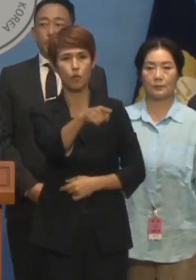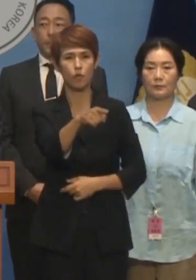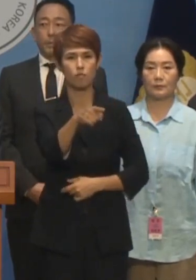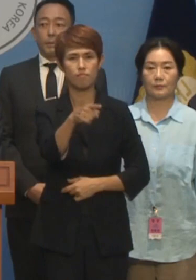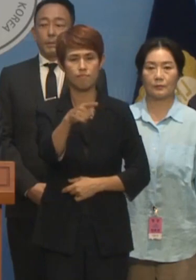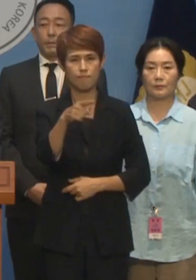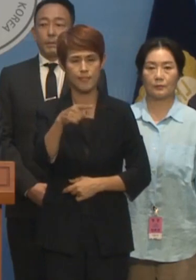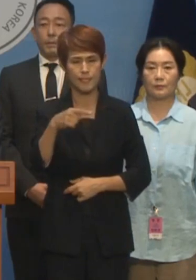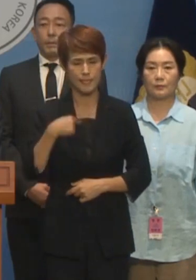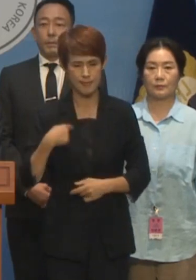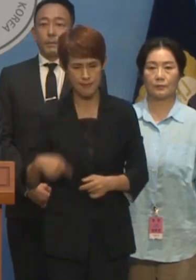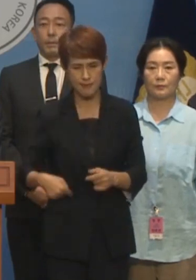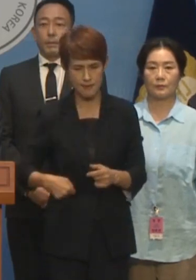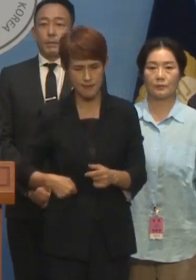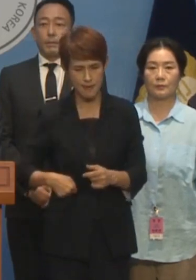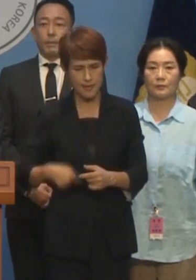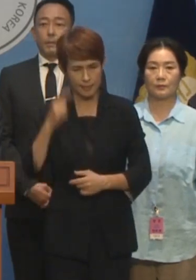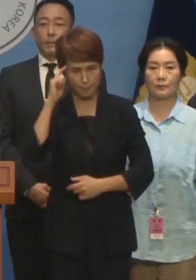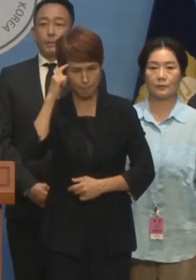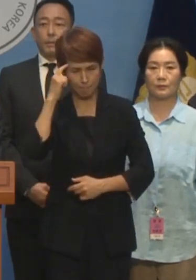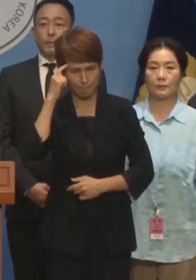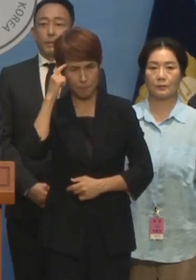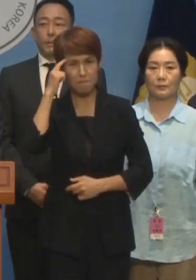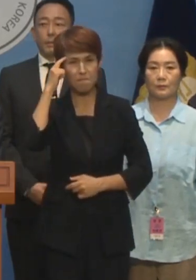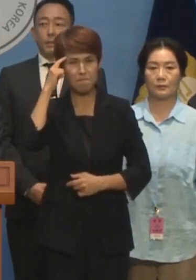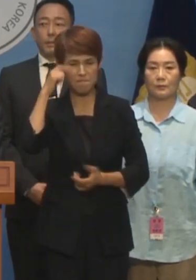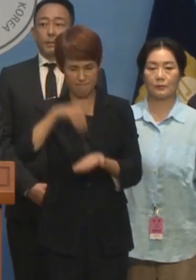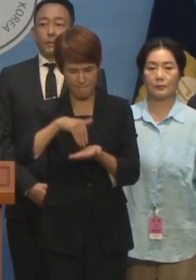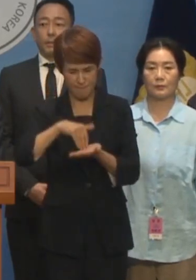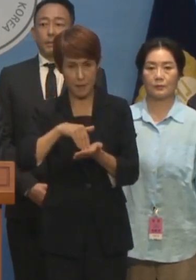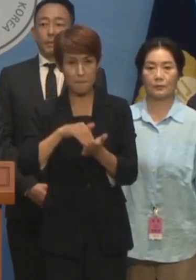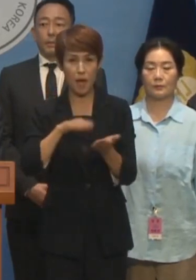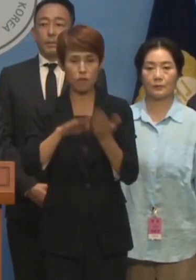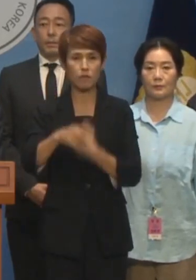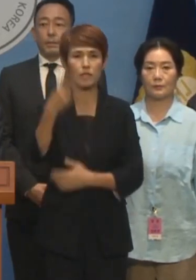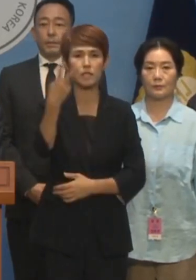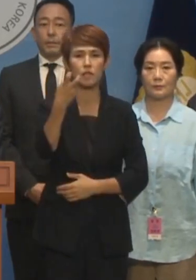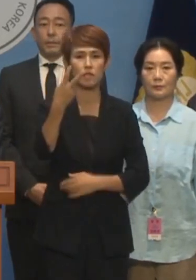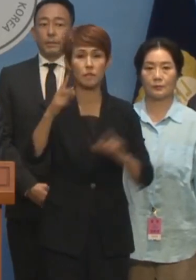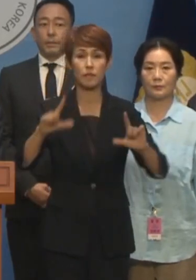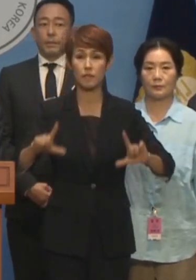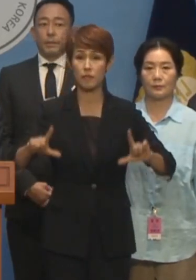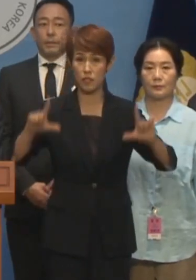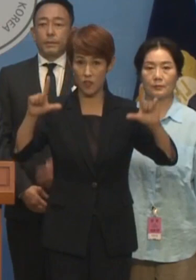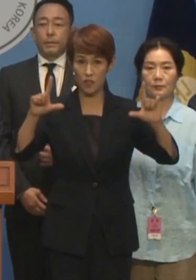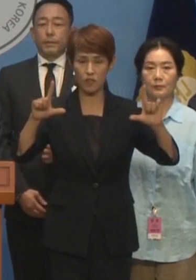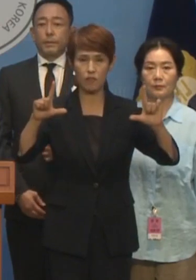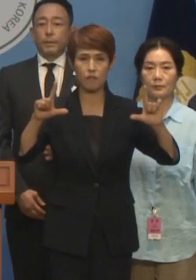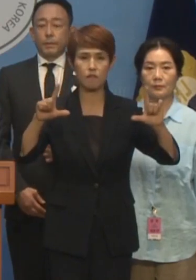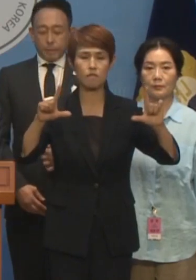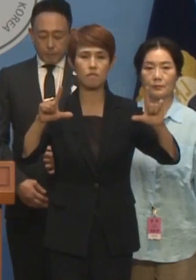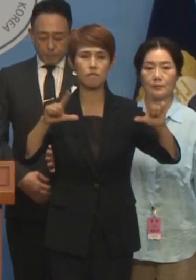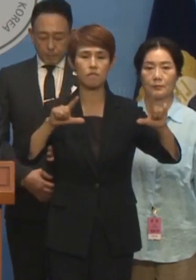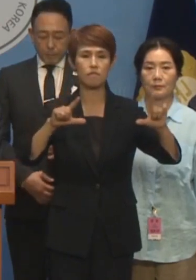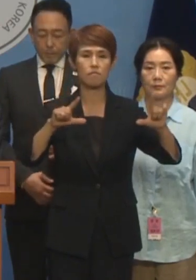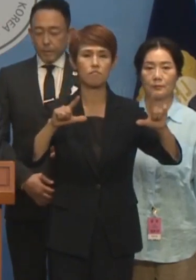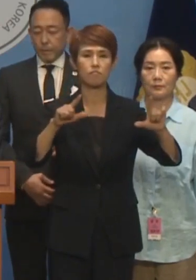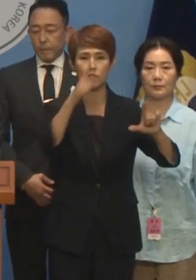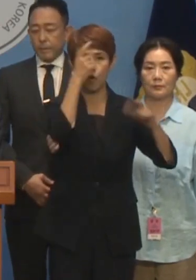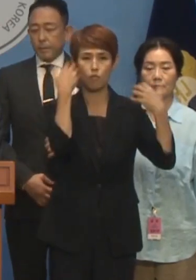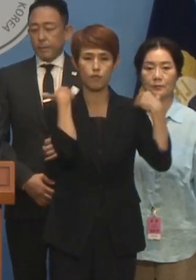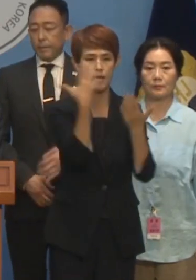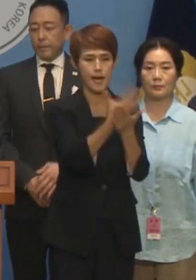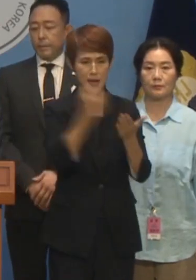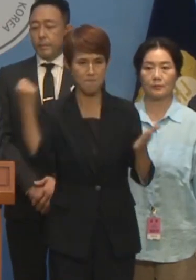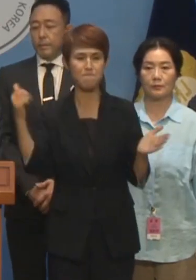반성으로 각고의 노력 끝에 마침내 2022년 정권 교체를 이루고